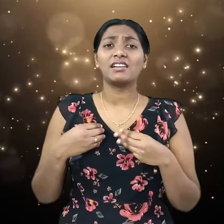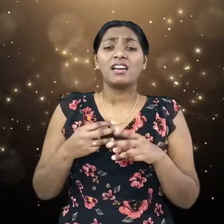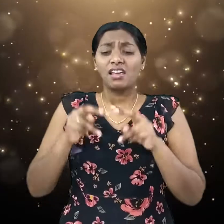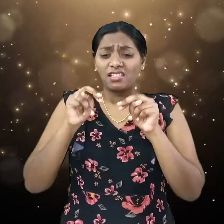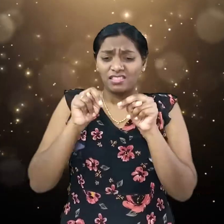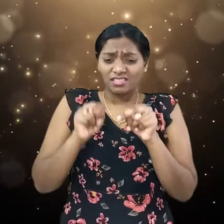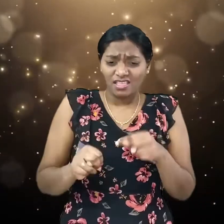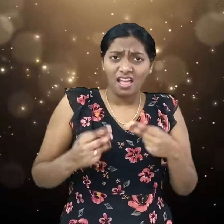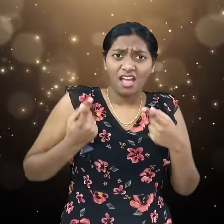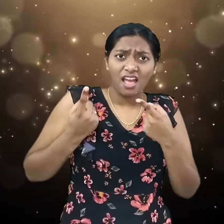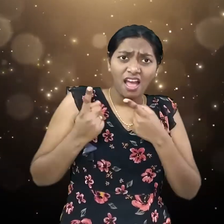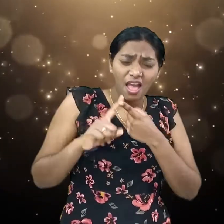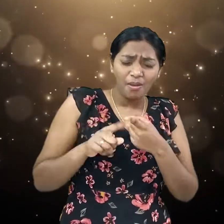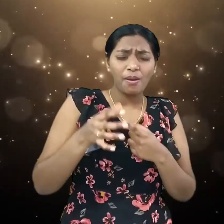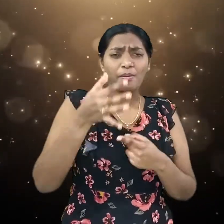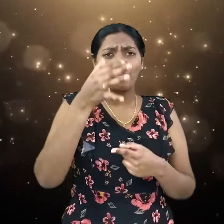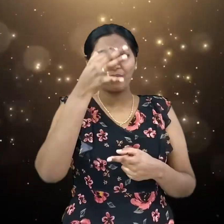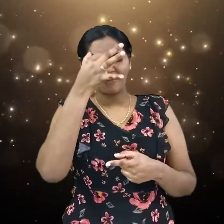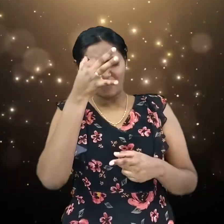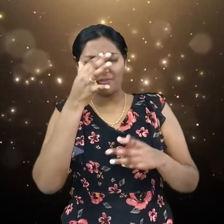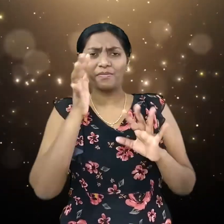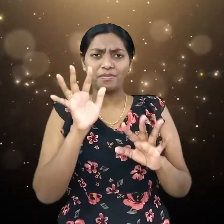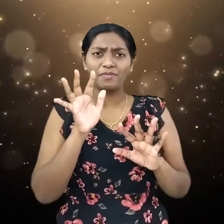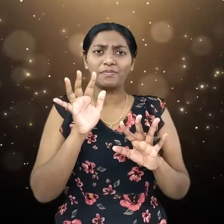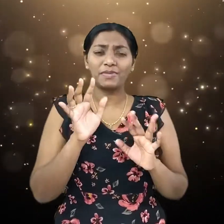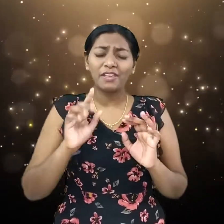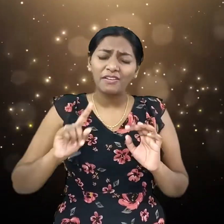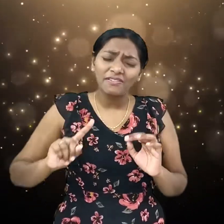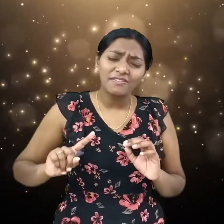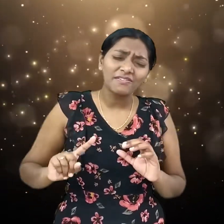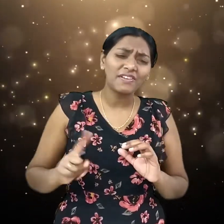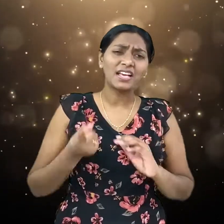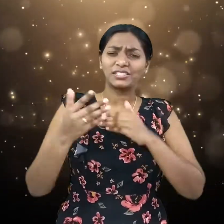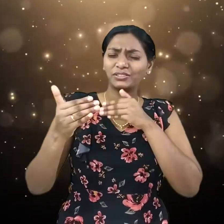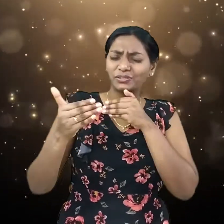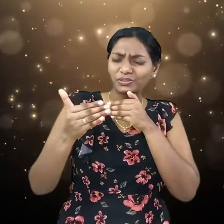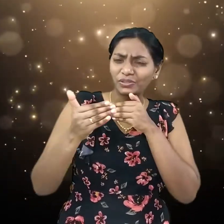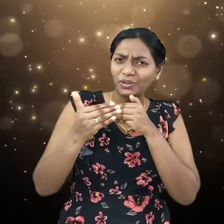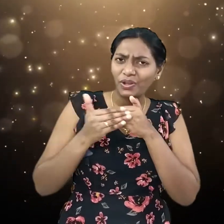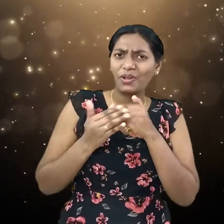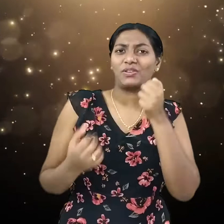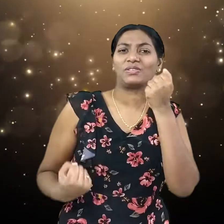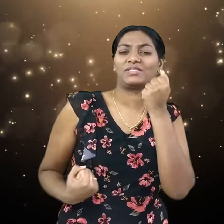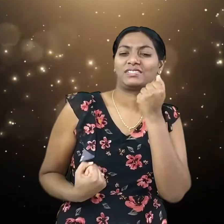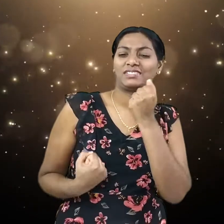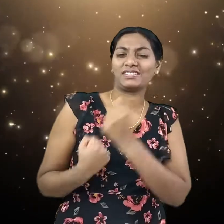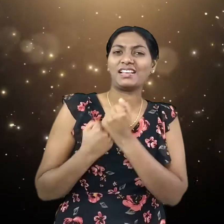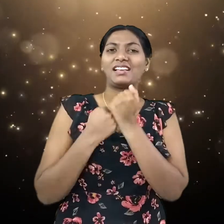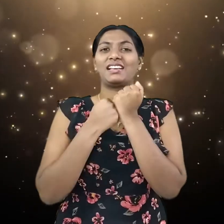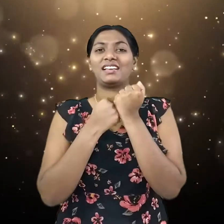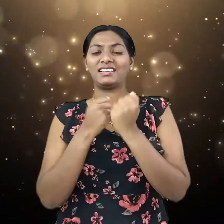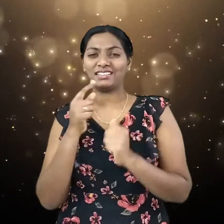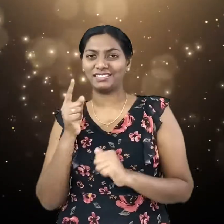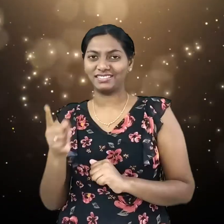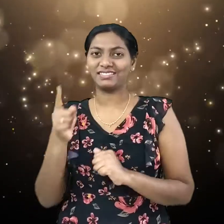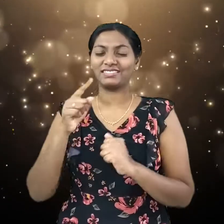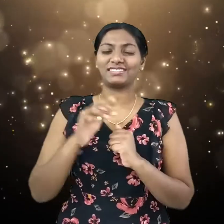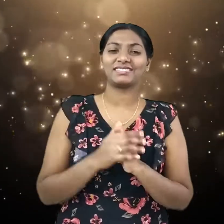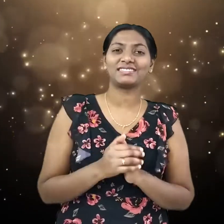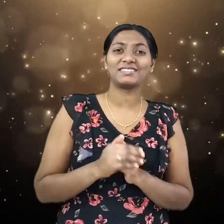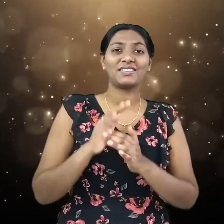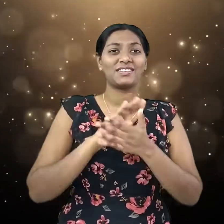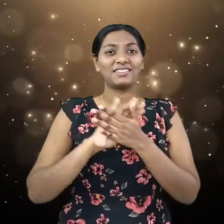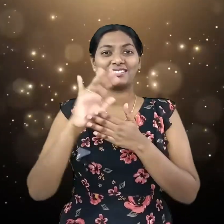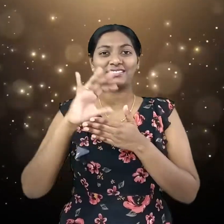देता। जरूरत के समयों में तू सबसे करीब